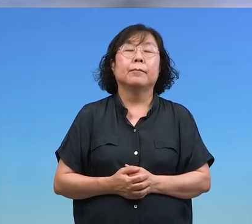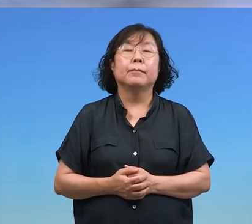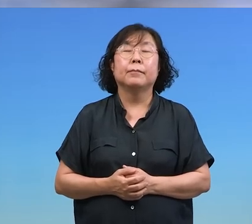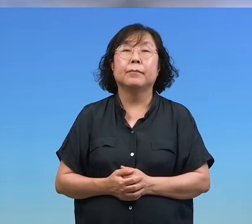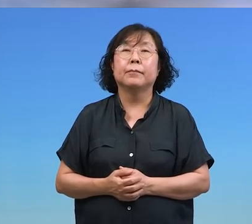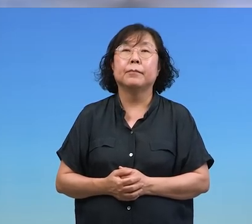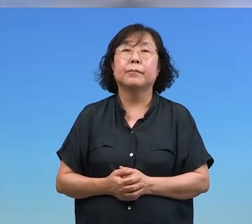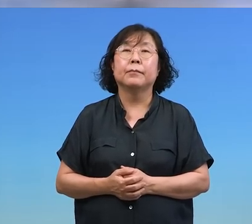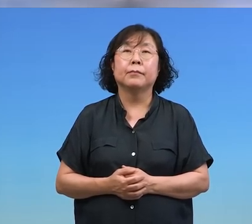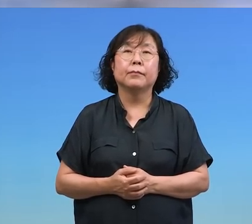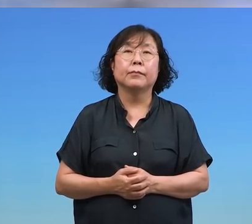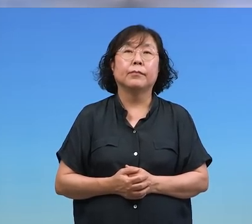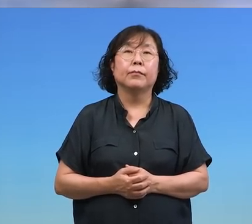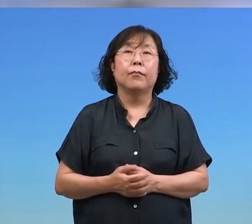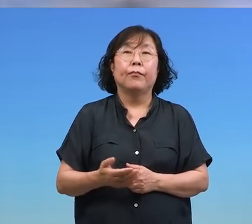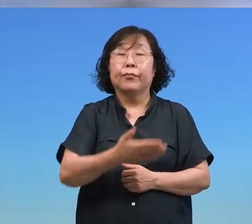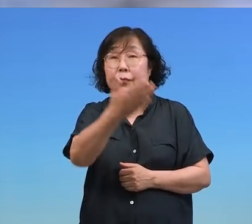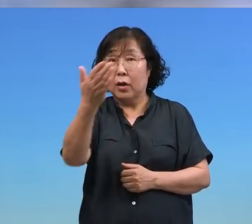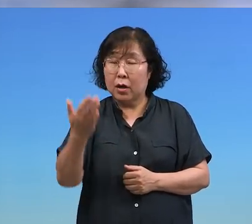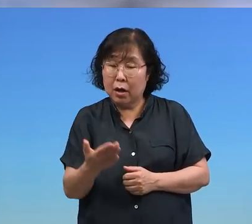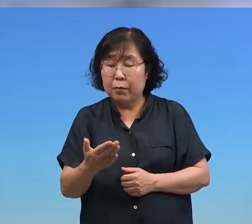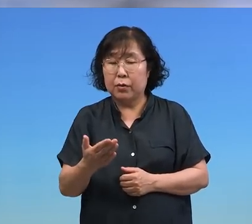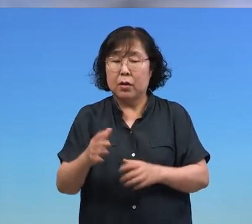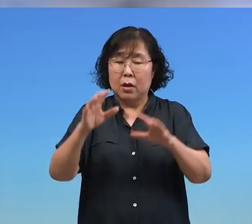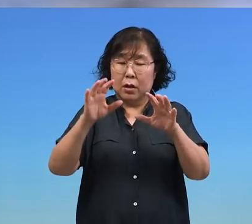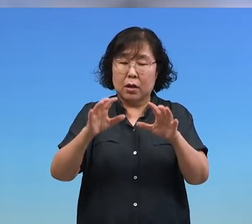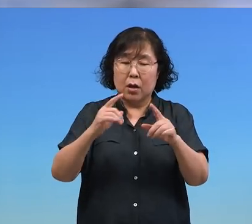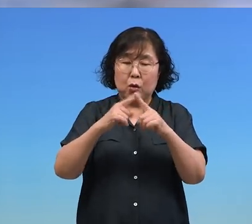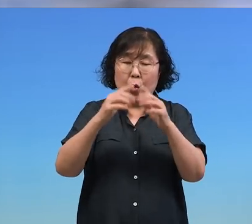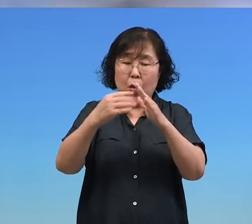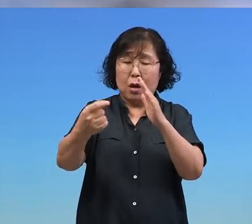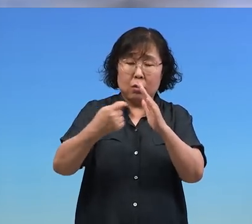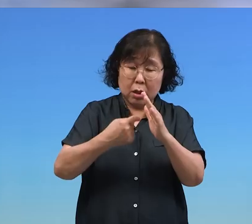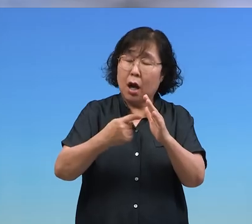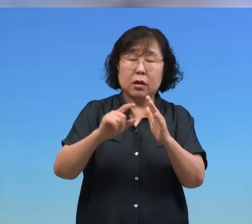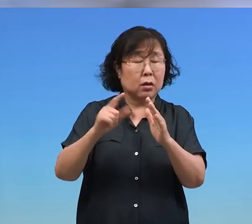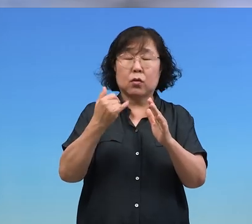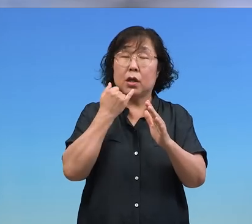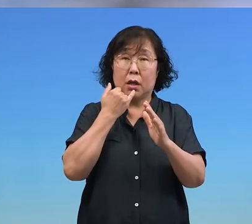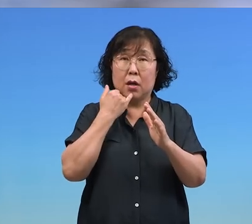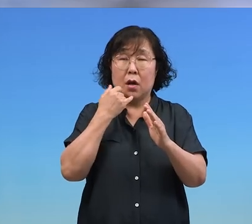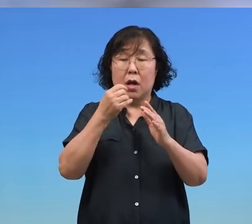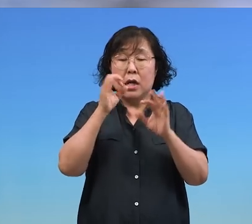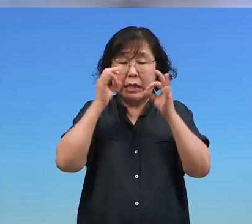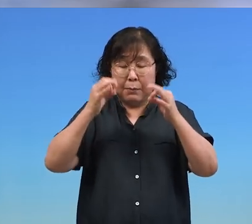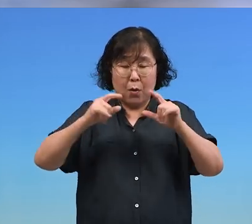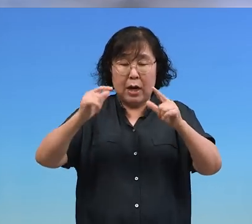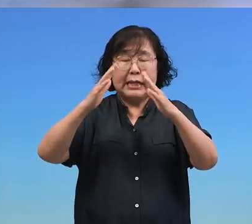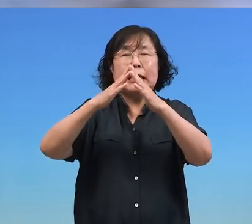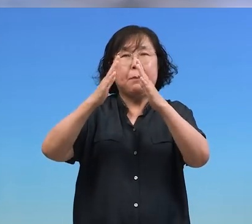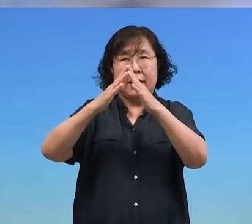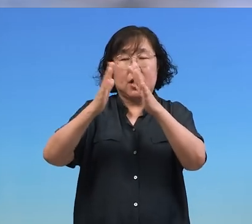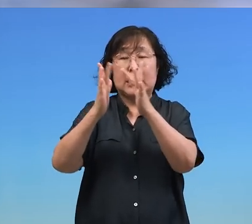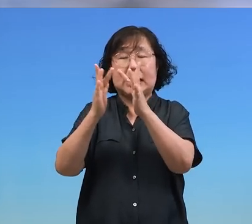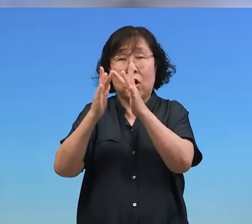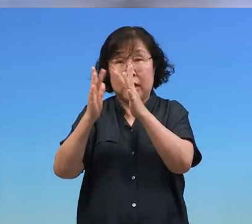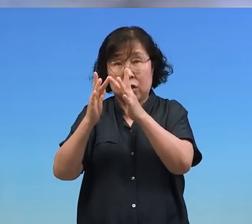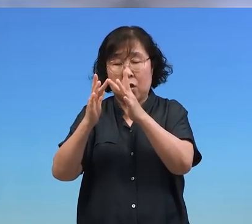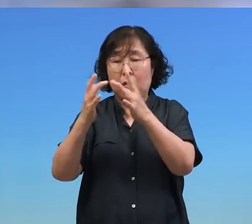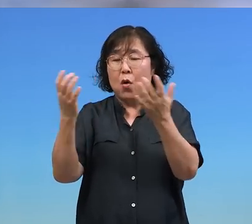겁격히 소리가 줄어들었지만 여러분 꼭 현장에 안 오셔도 돼요 금요일 날 가정에서